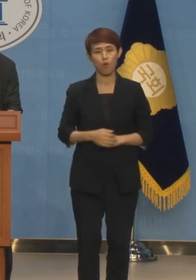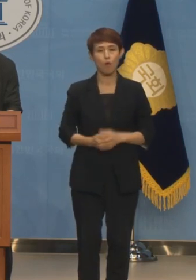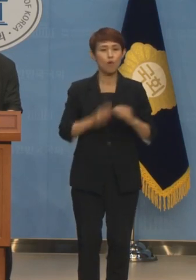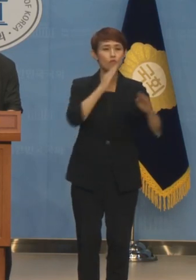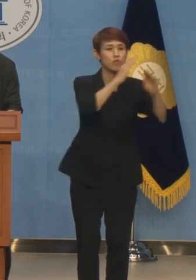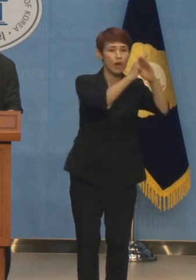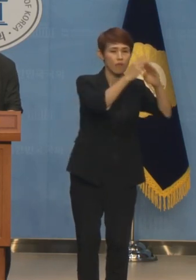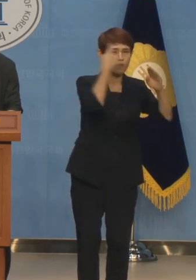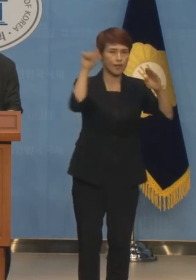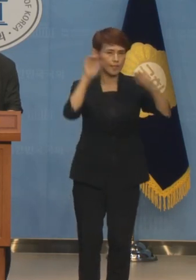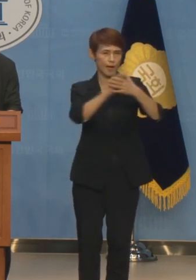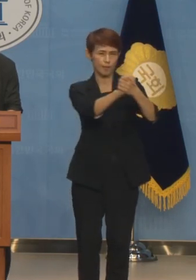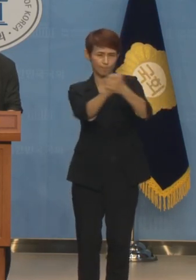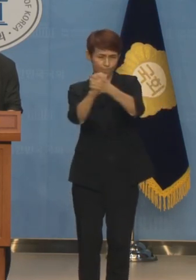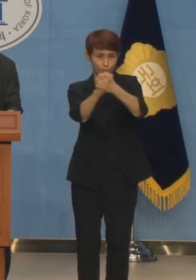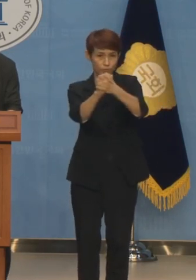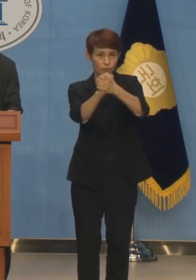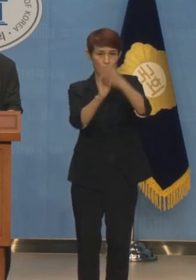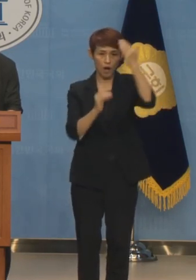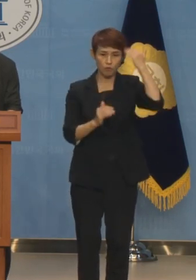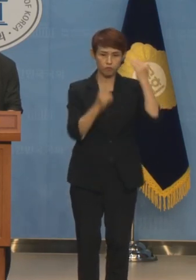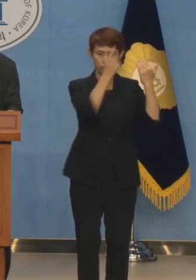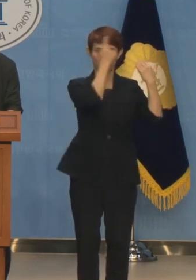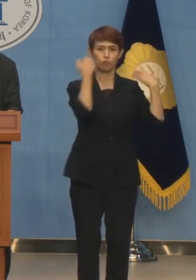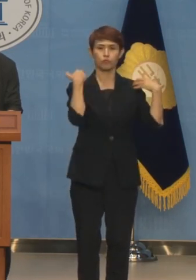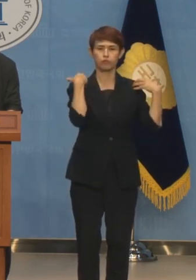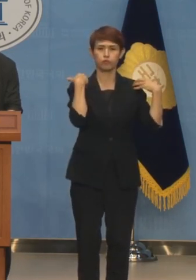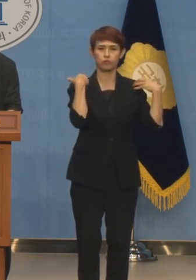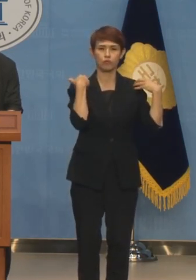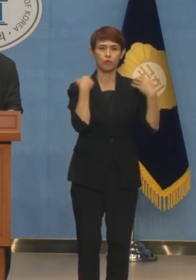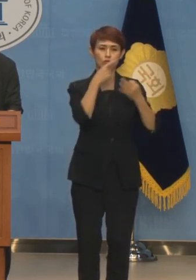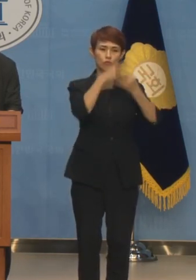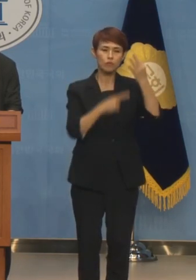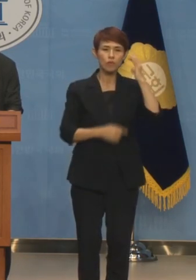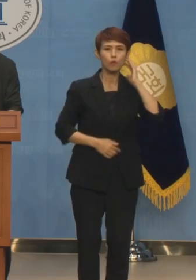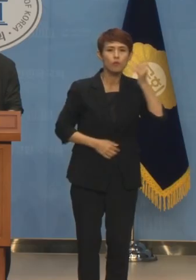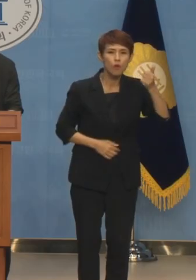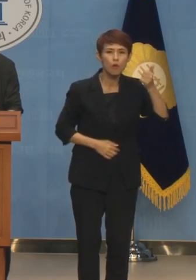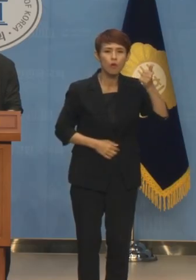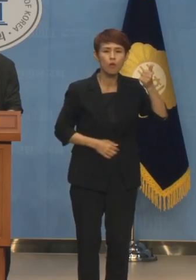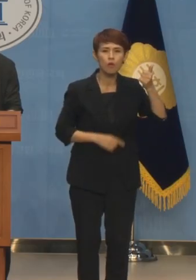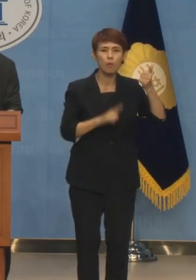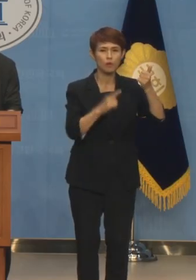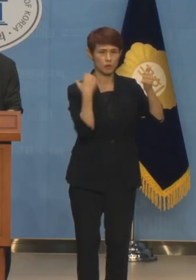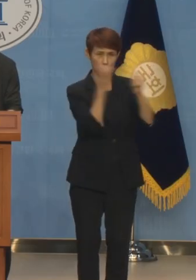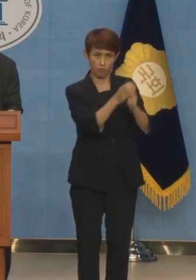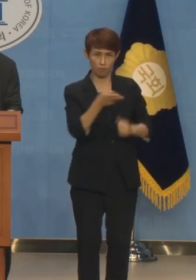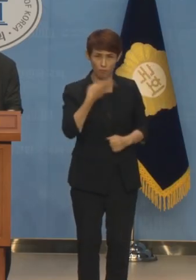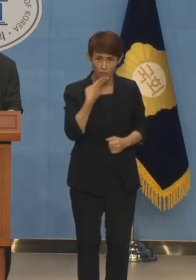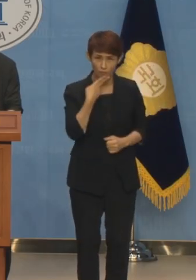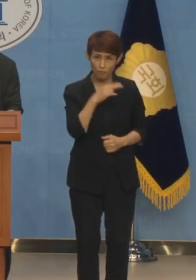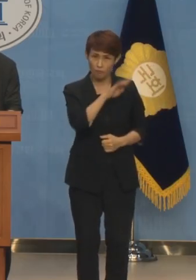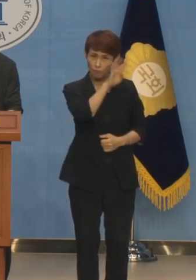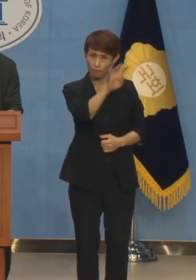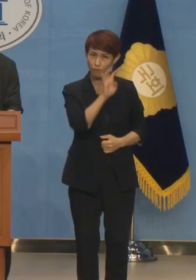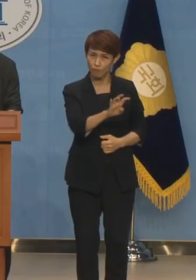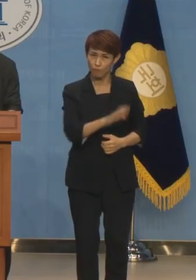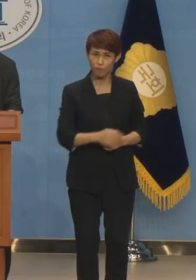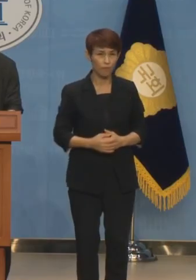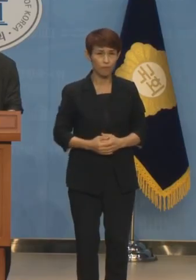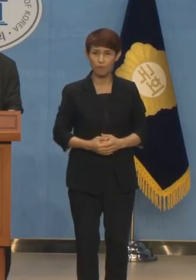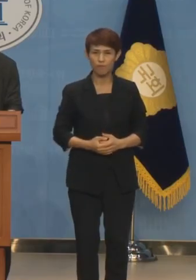같은 결속에 과연 대한민국 정부는, 윤석열 대통령은 아무런 책임이 없다고 말할 수